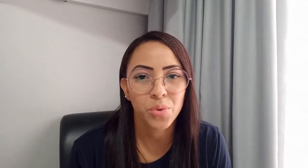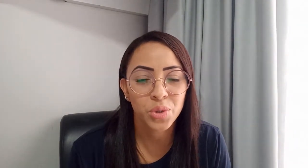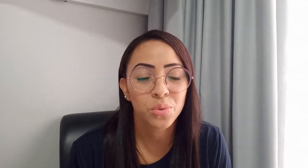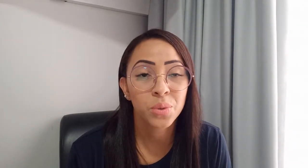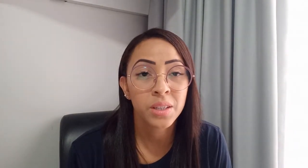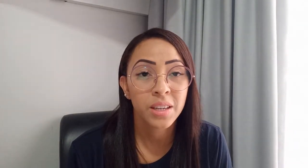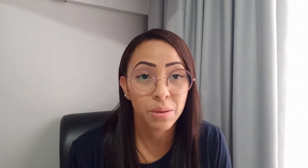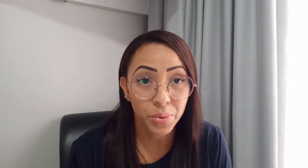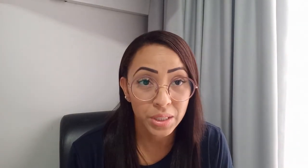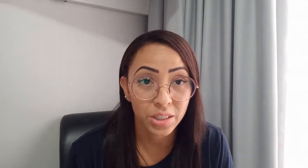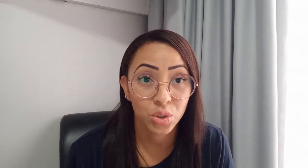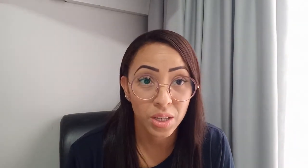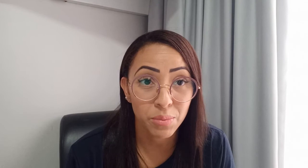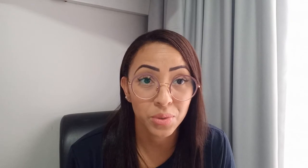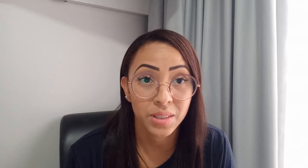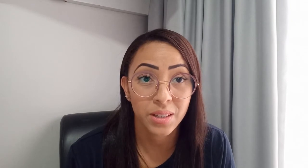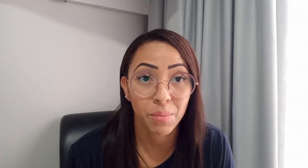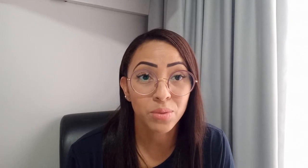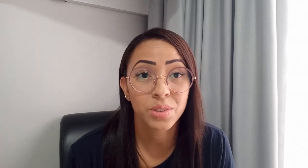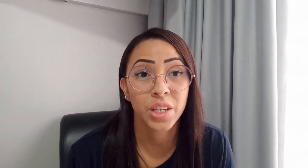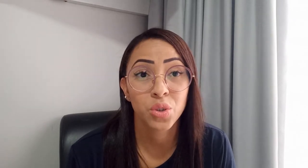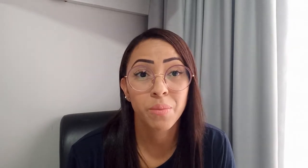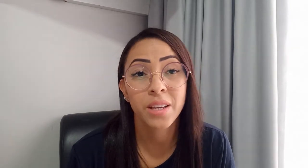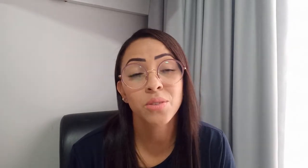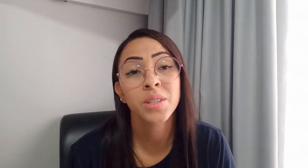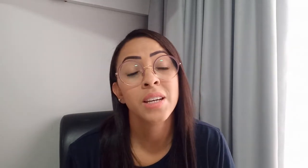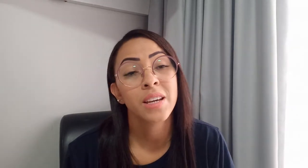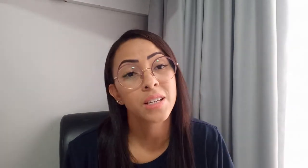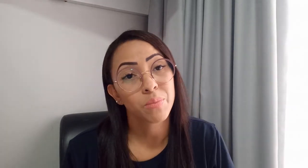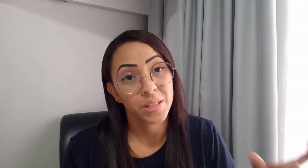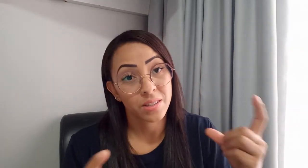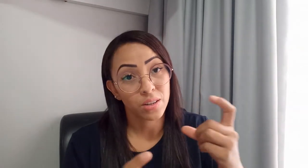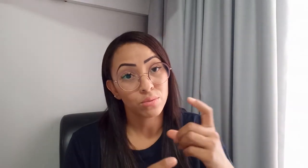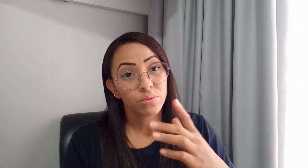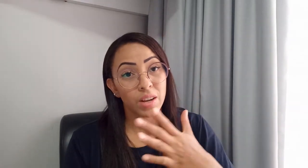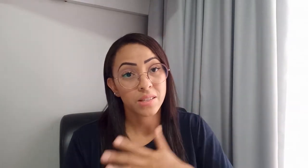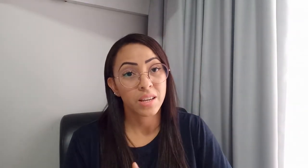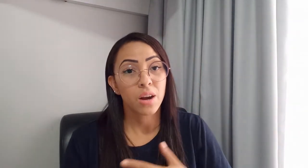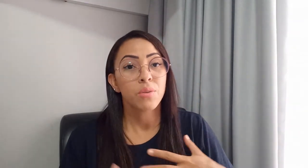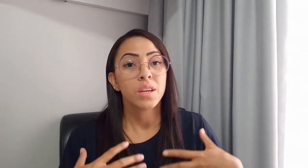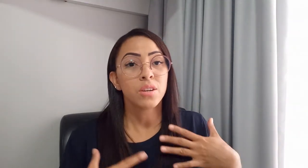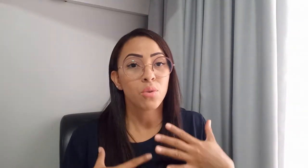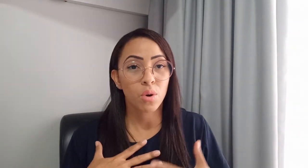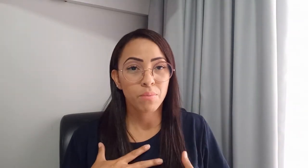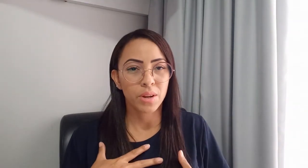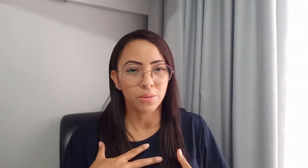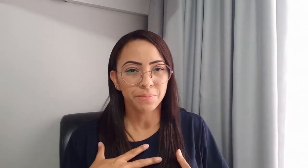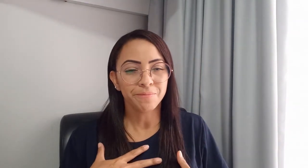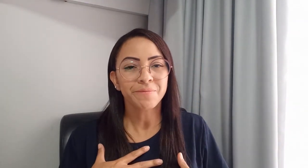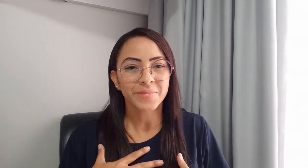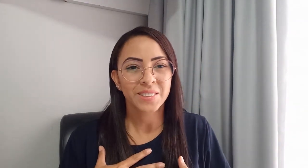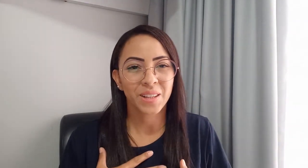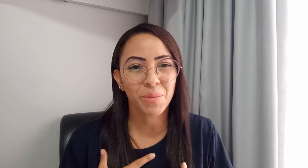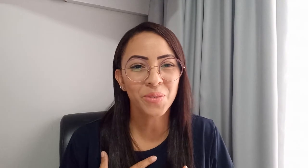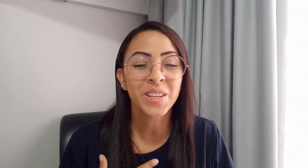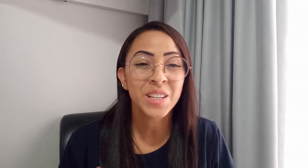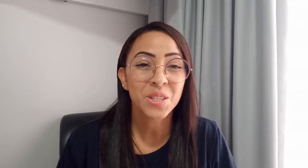muito importante na música, tá bom? Sentimento, expressão facial e corporal, tá bom? Espero